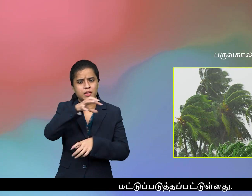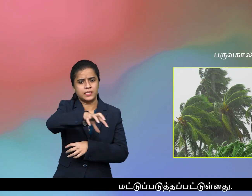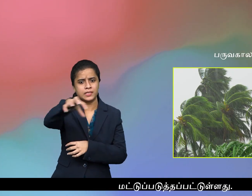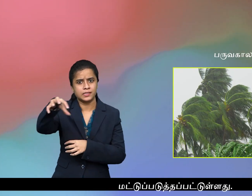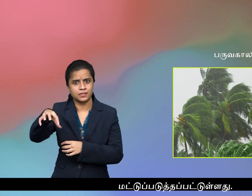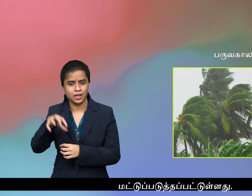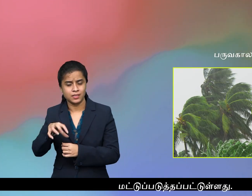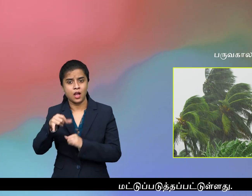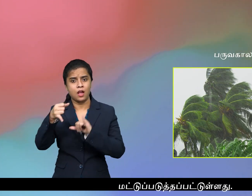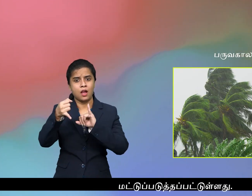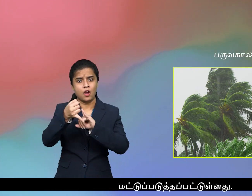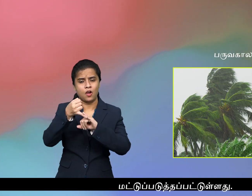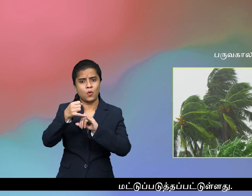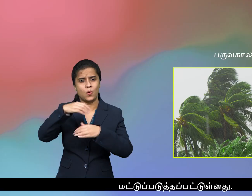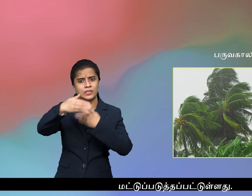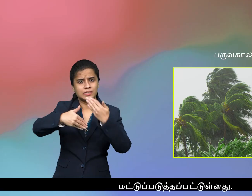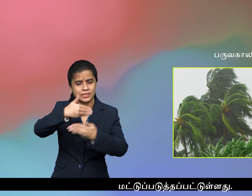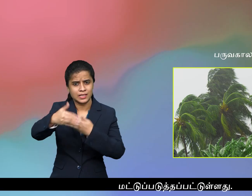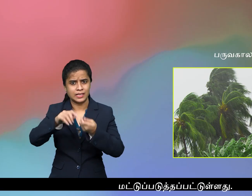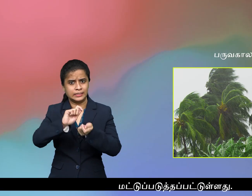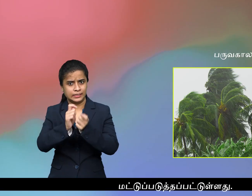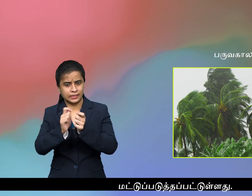பருவங்களுக்கு மட்டுப்படுத்தப்பட்டுள்ளது.